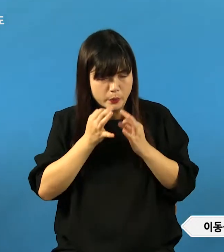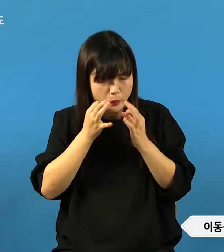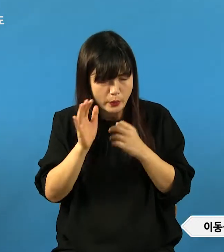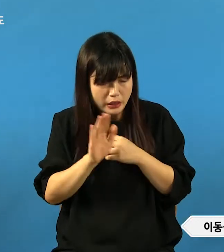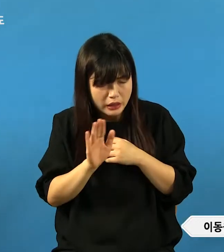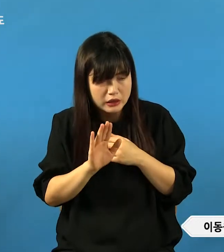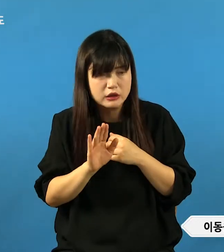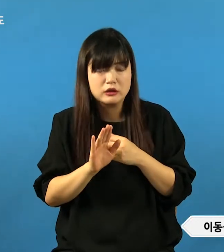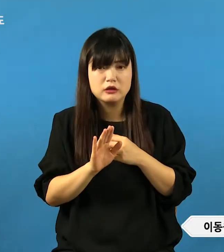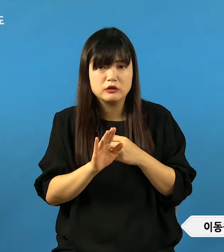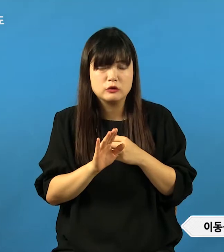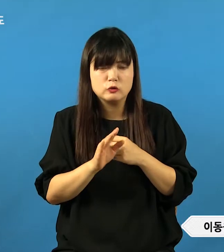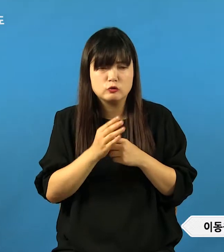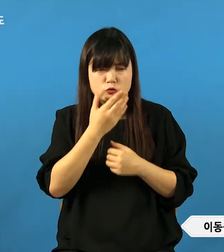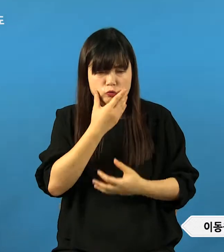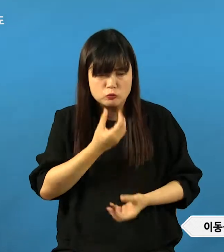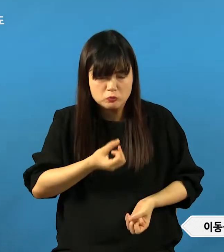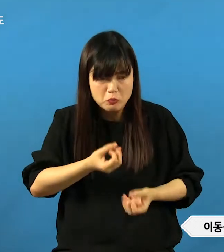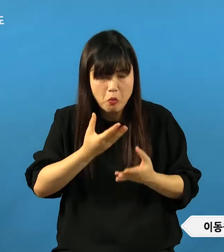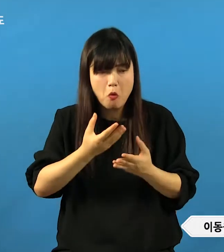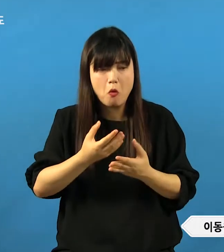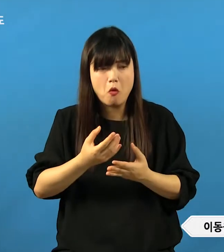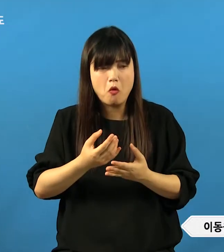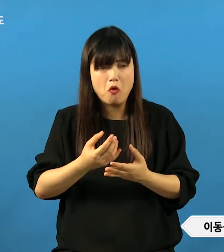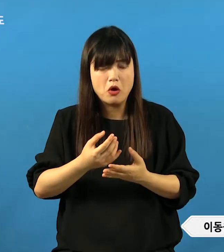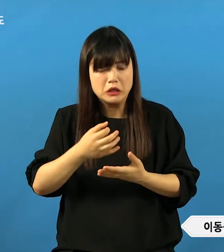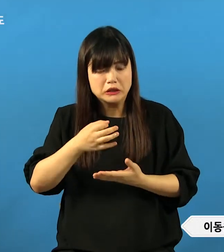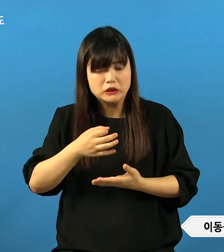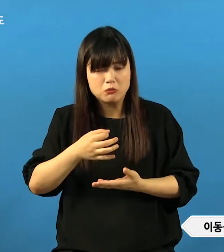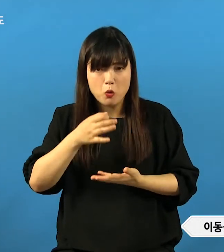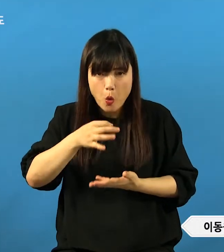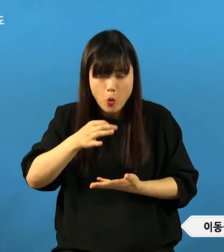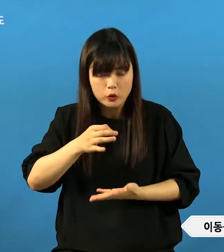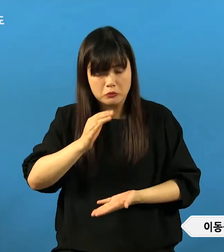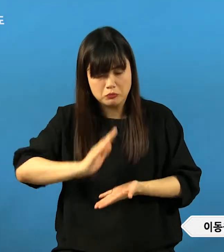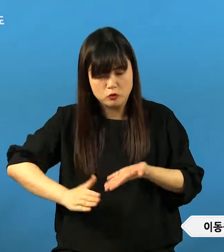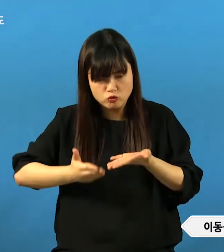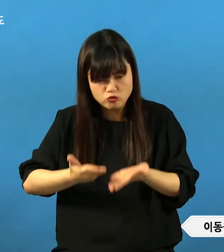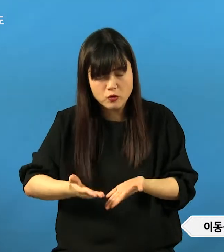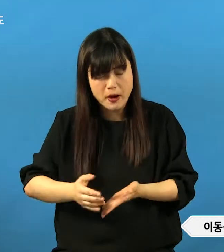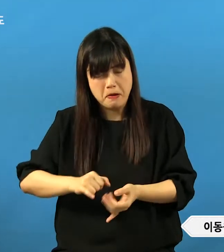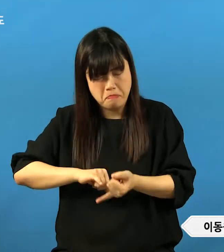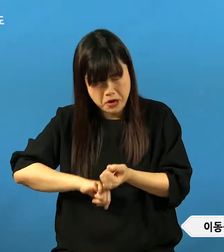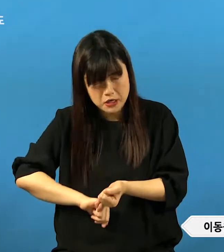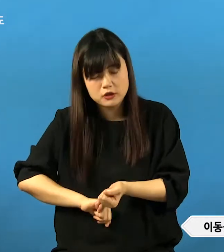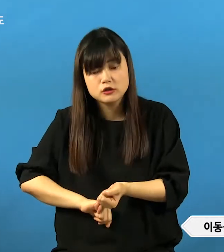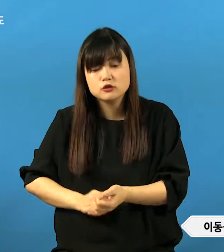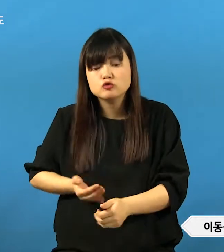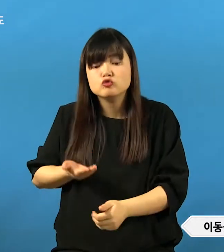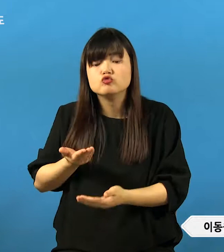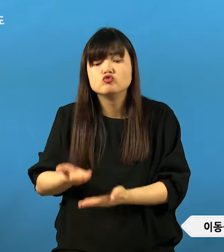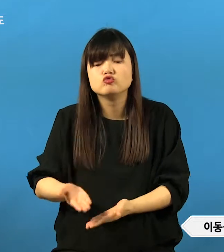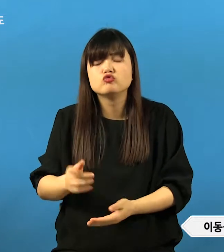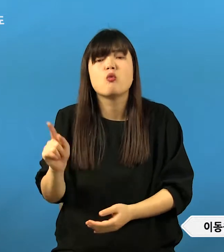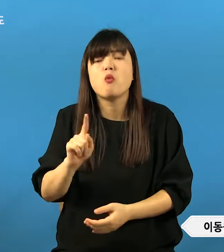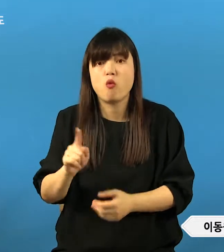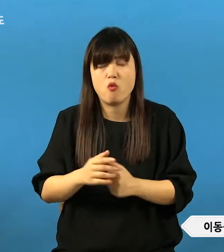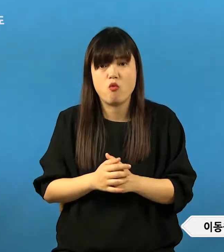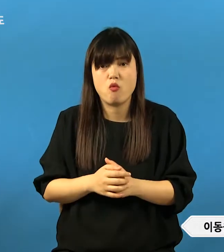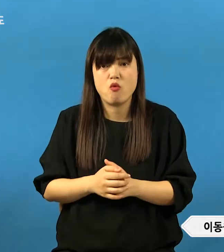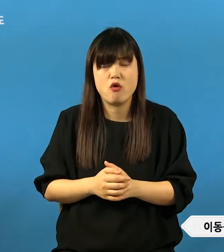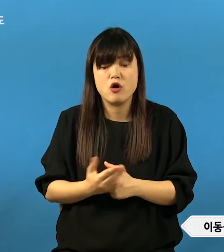축복을, 노력하지 않았던 재산을 자식들에게 물려주면서 반드시 그들에게 들려주어야 할 메시지가